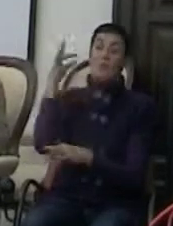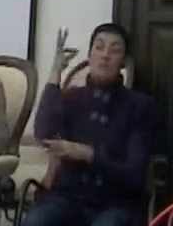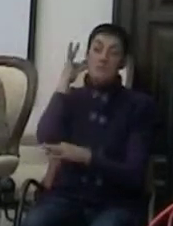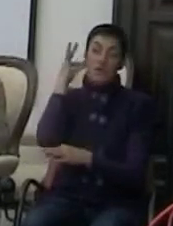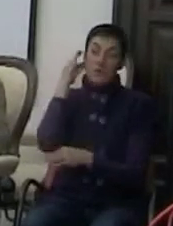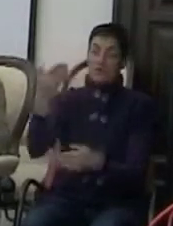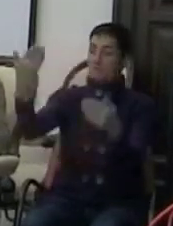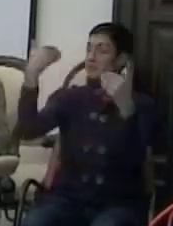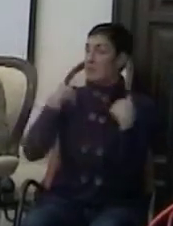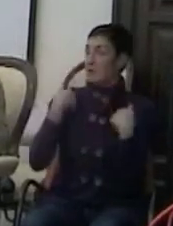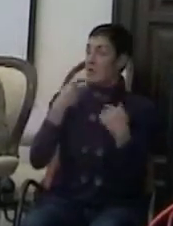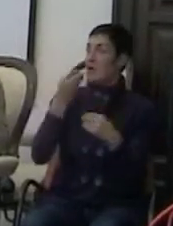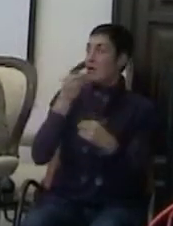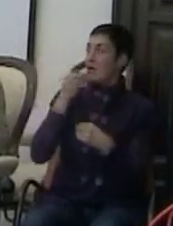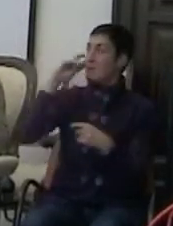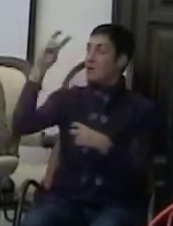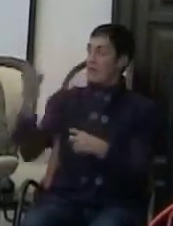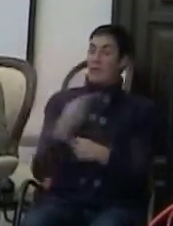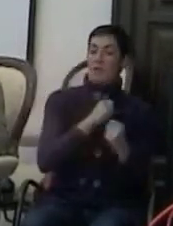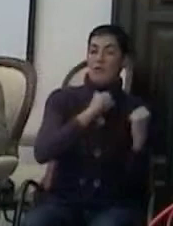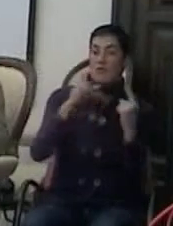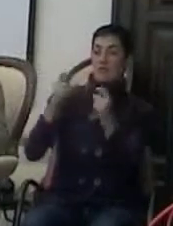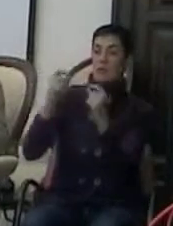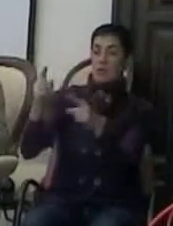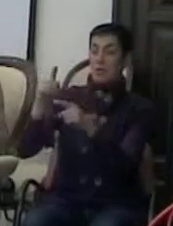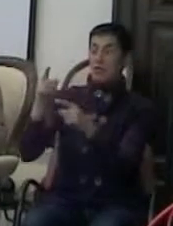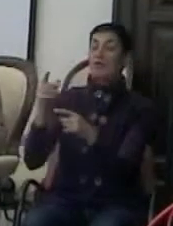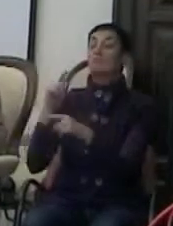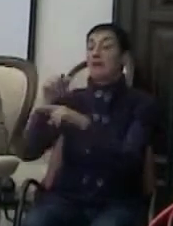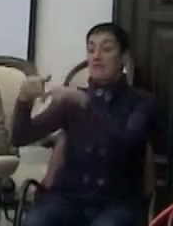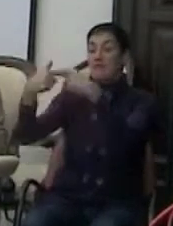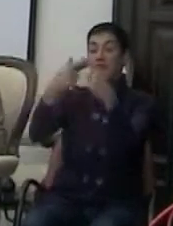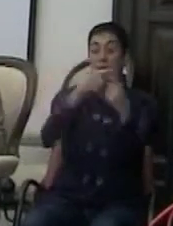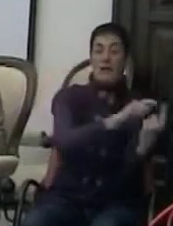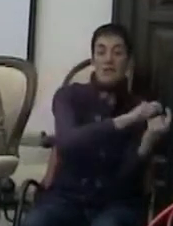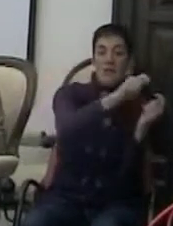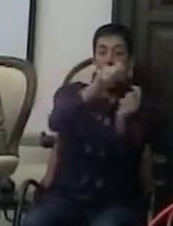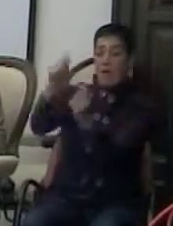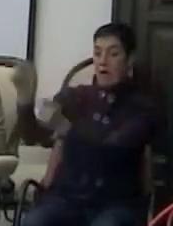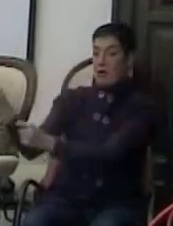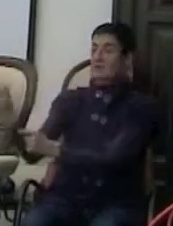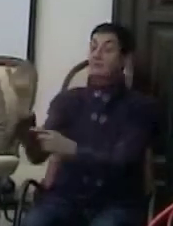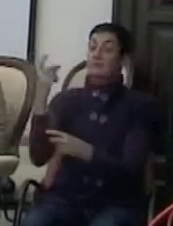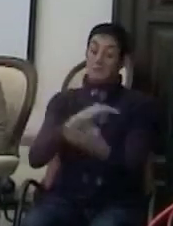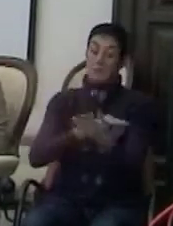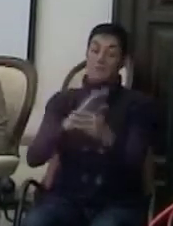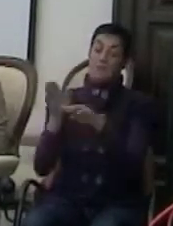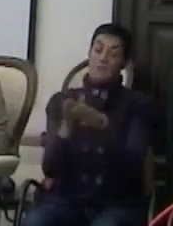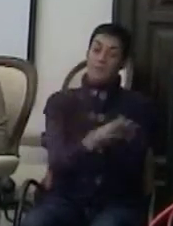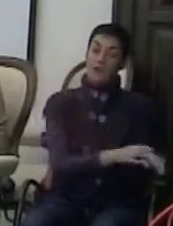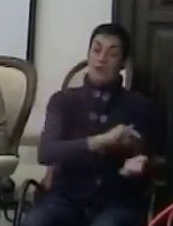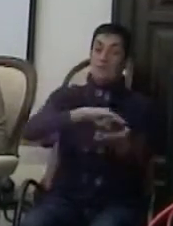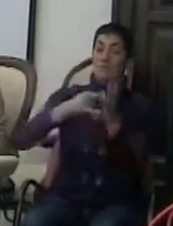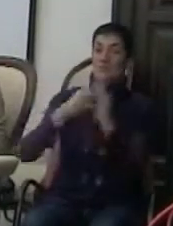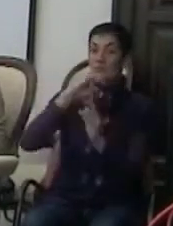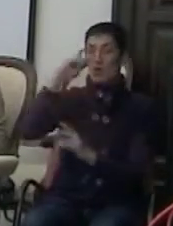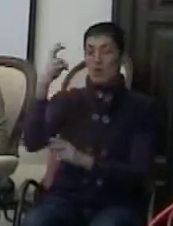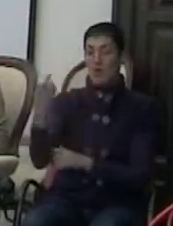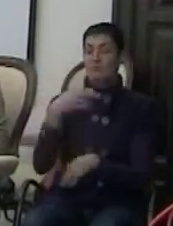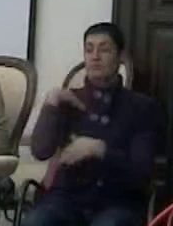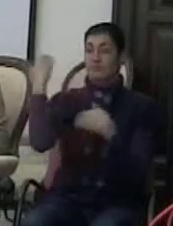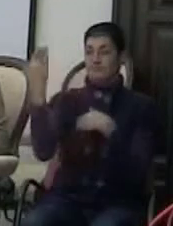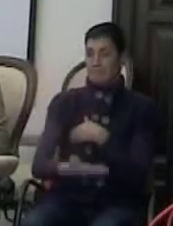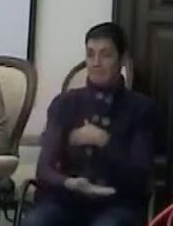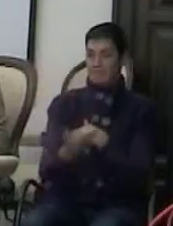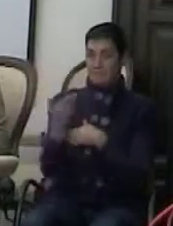la comida a las distintas familias, a las distintas jaimas. Otro proyecto que tenemos, que también es muy